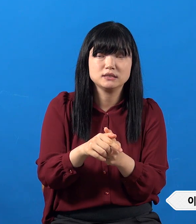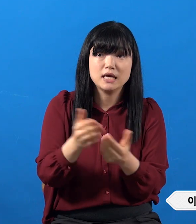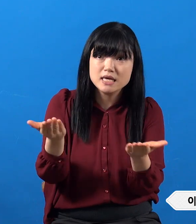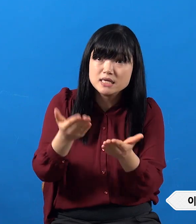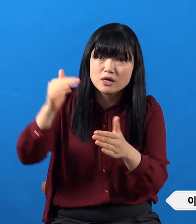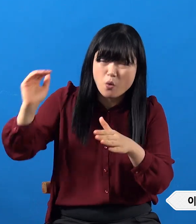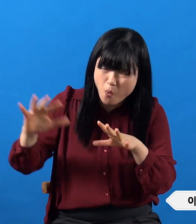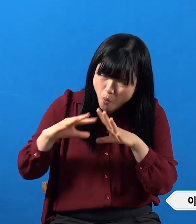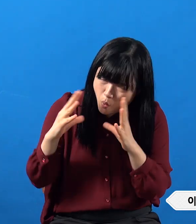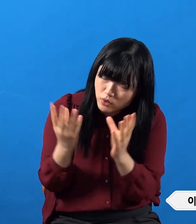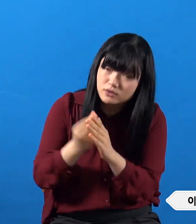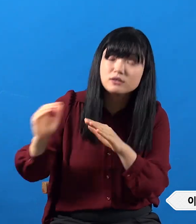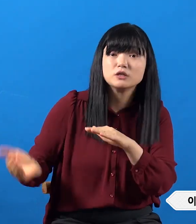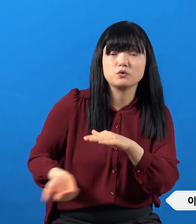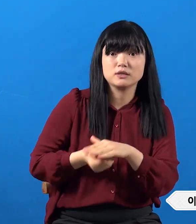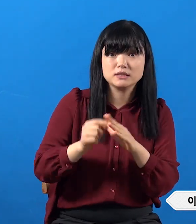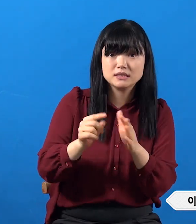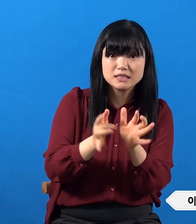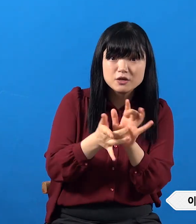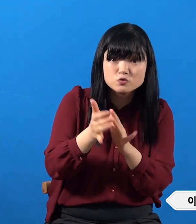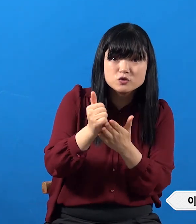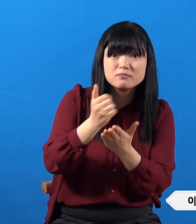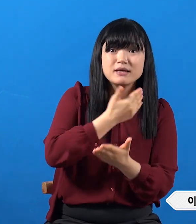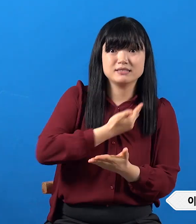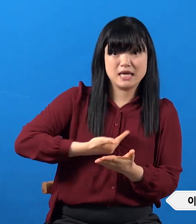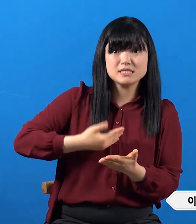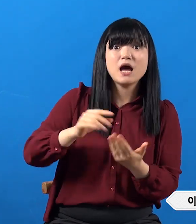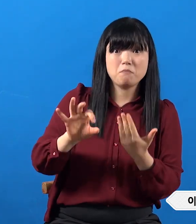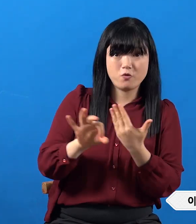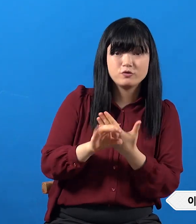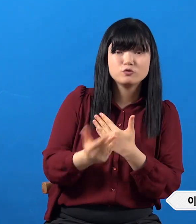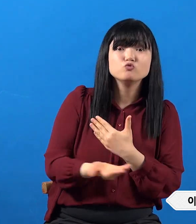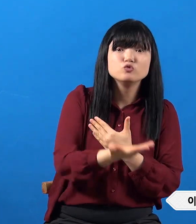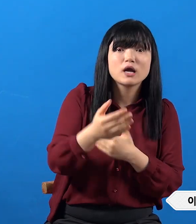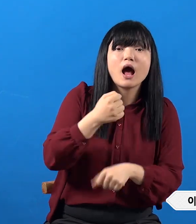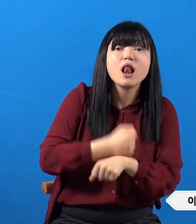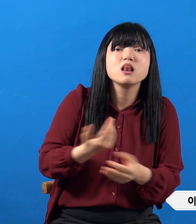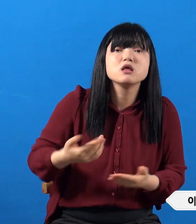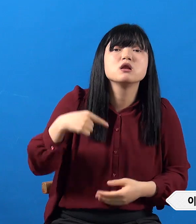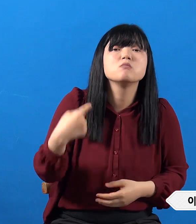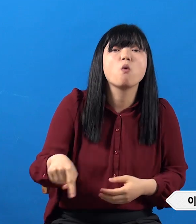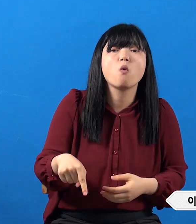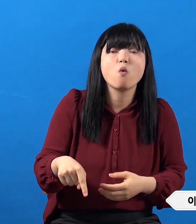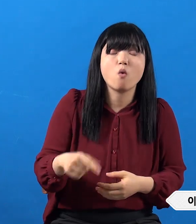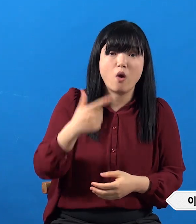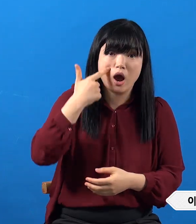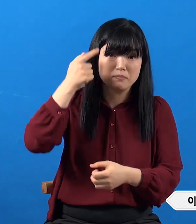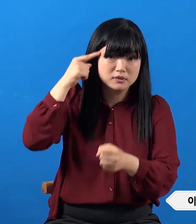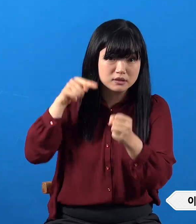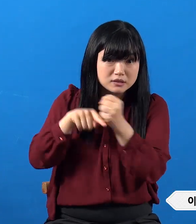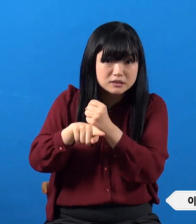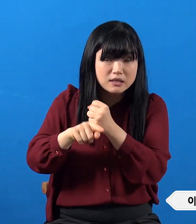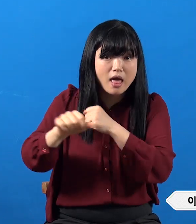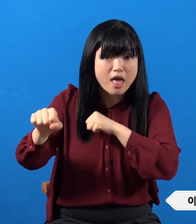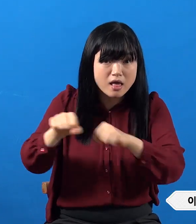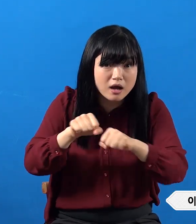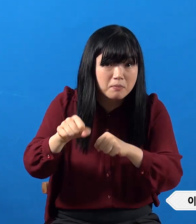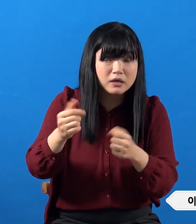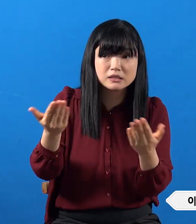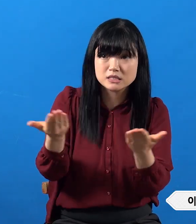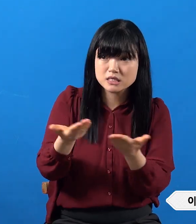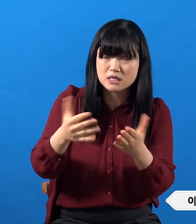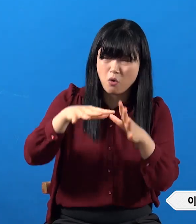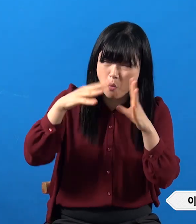이루는 것. 그런데 저와 여러분이 그 예수님의 제자가 되었다면 우리가 할 일도 뭐예요? 아버지의 뜻을 행하며